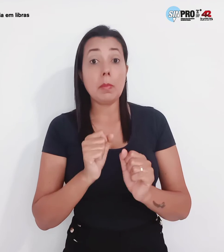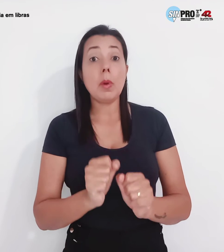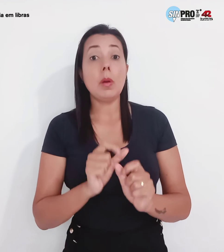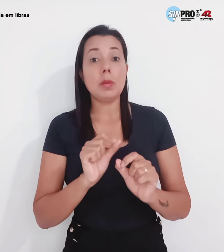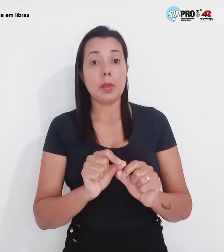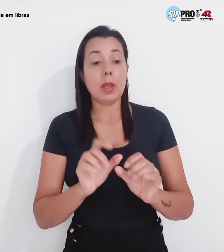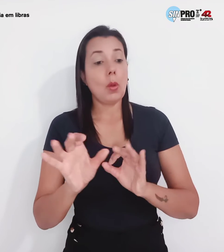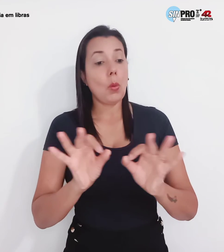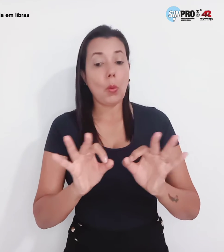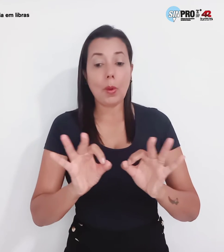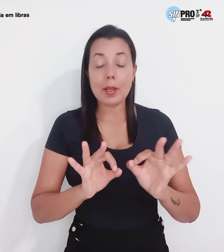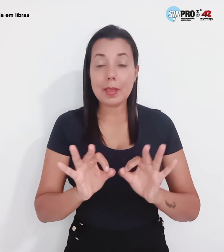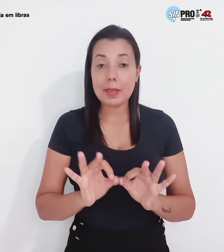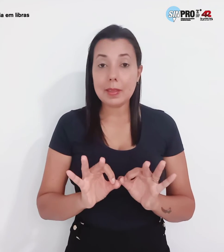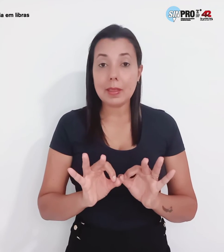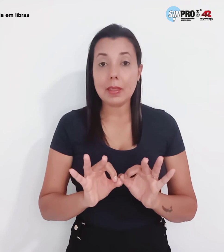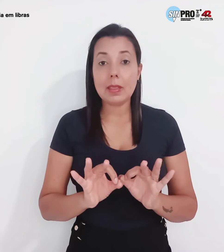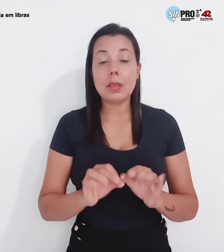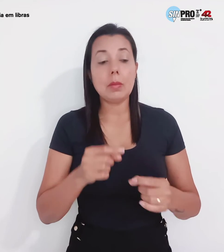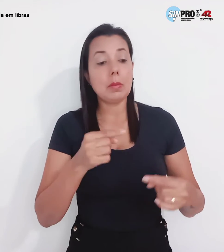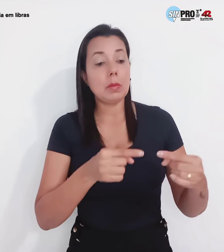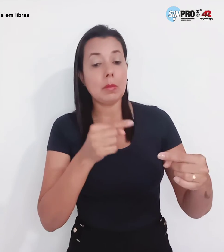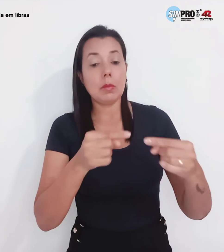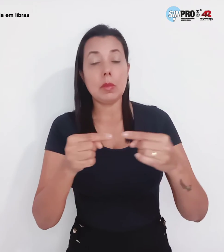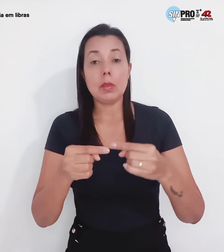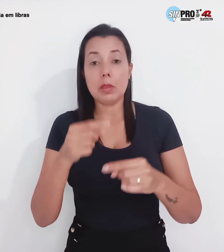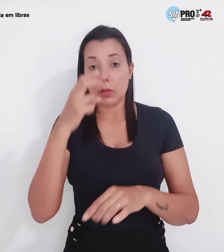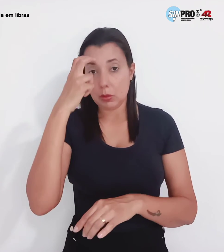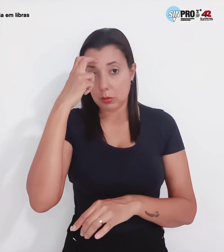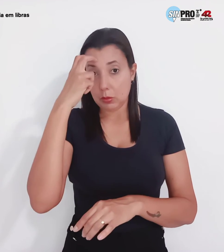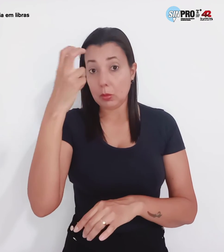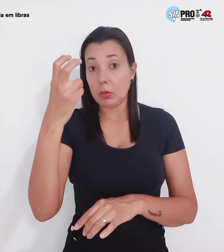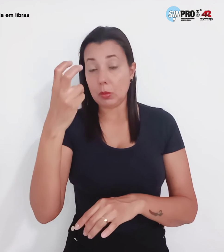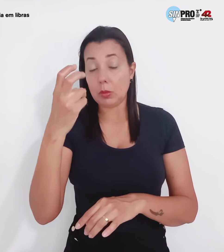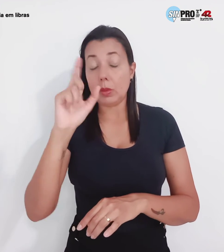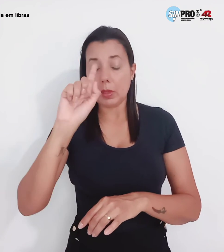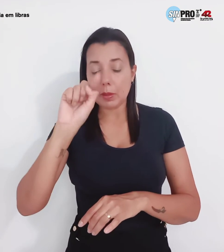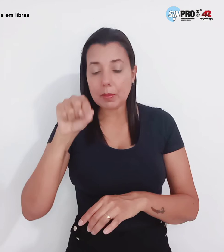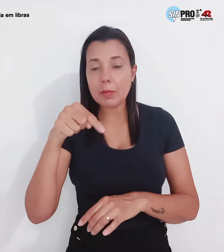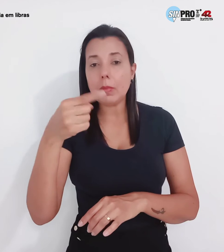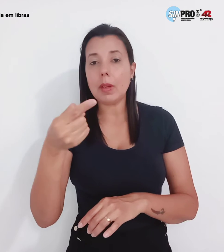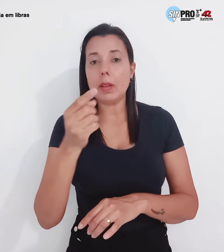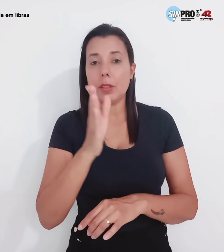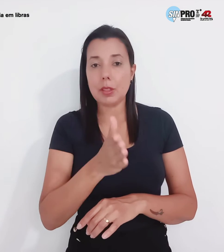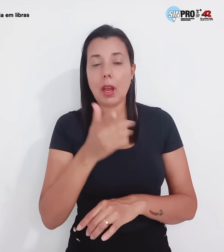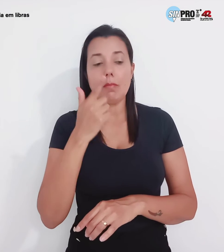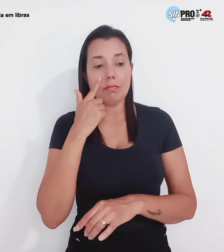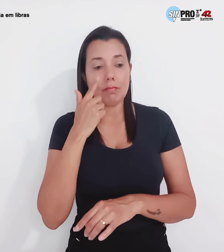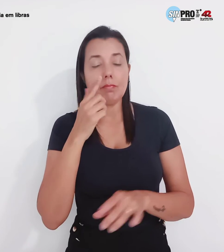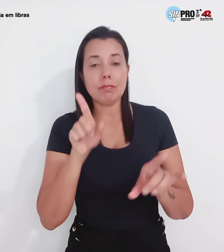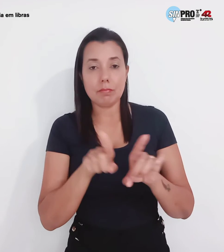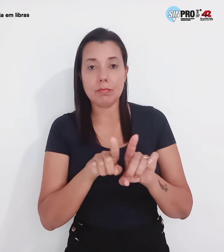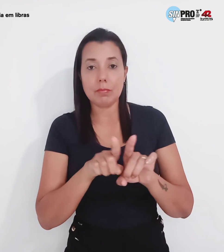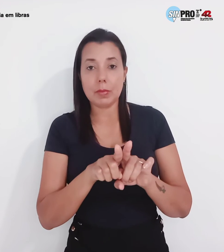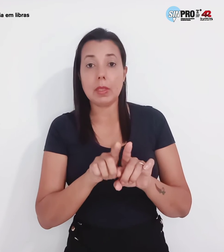ser organizada uma política de cultura além do que já é visível. Em